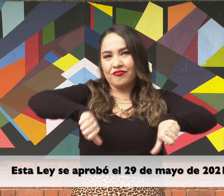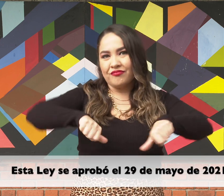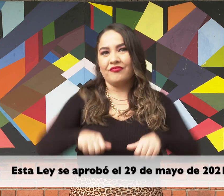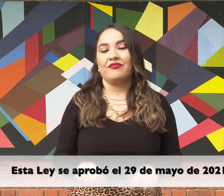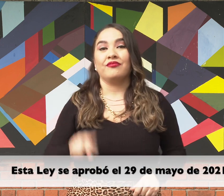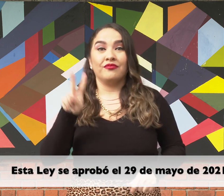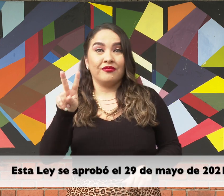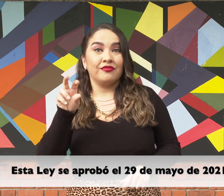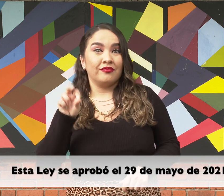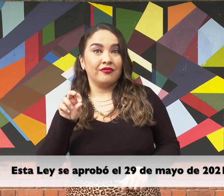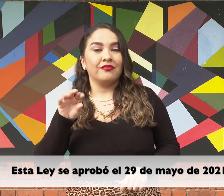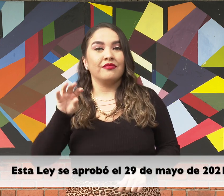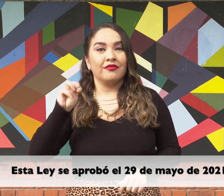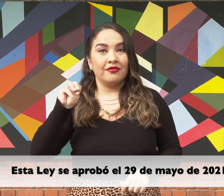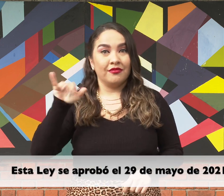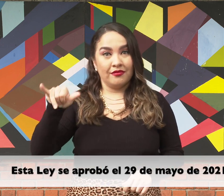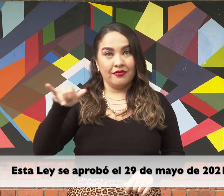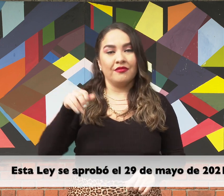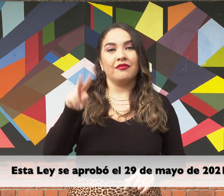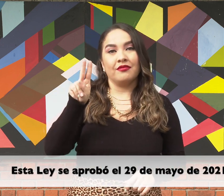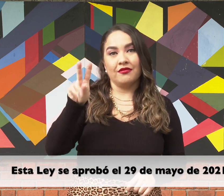el 29 de mayo de 2021